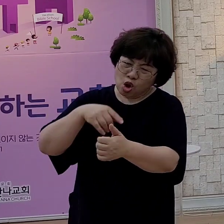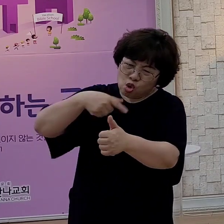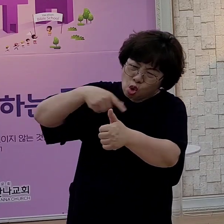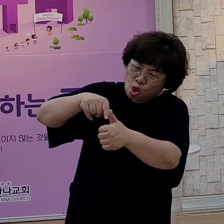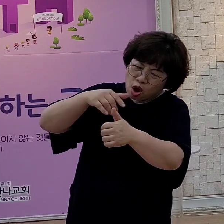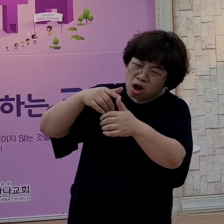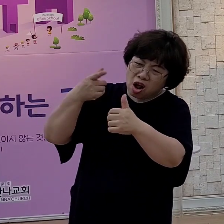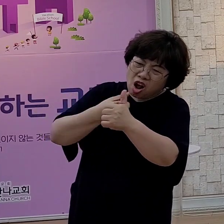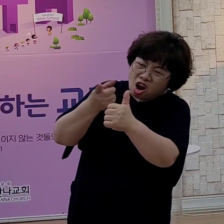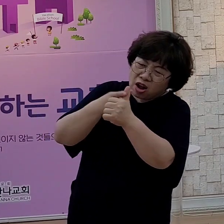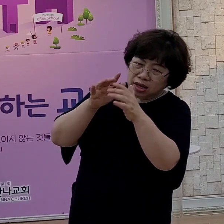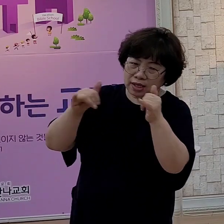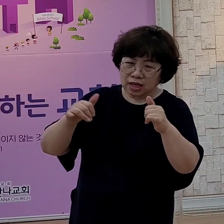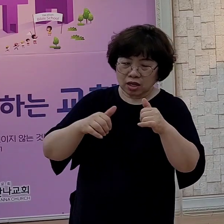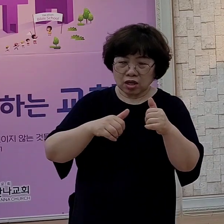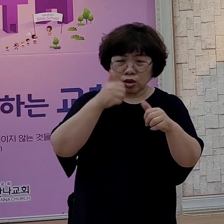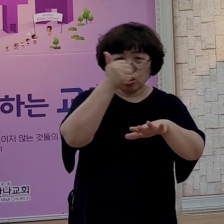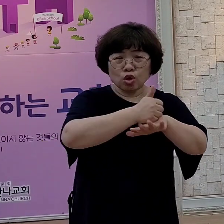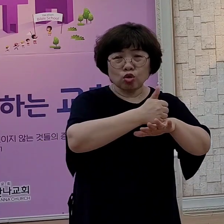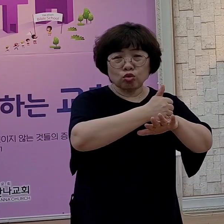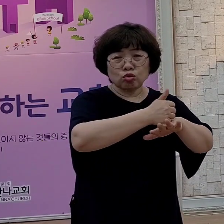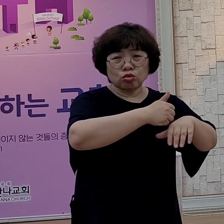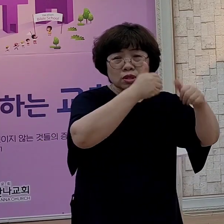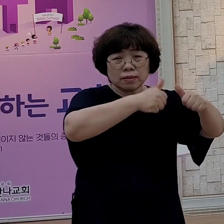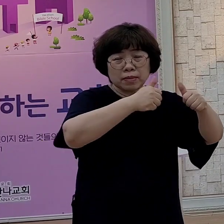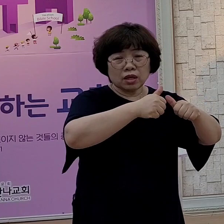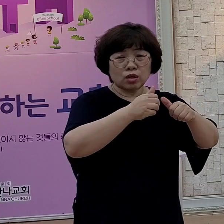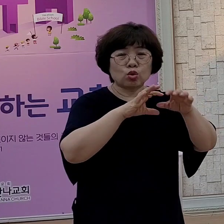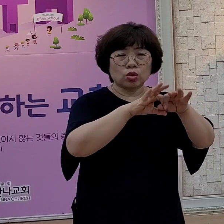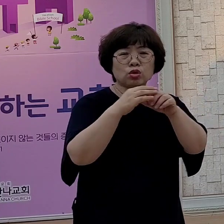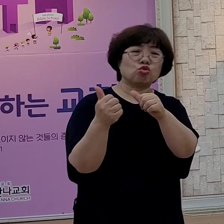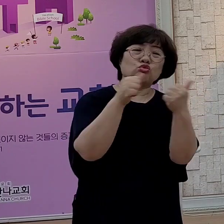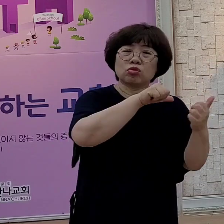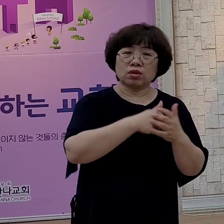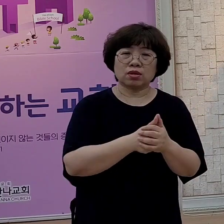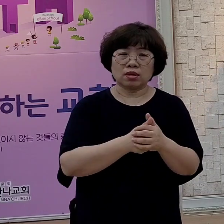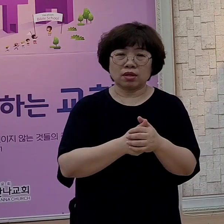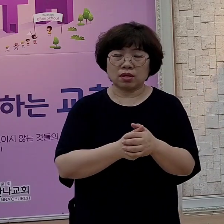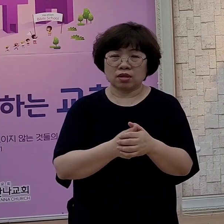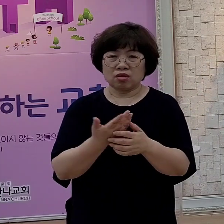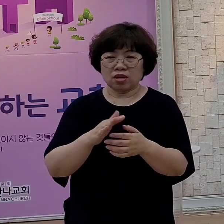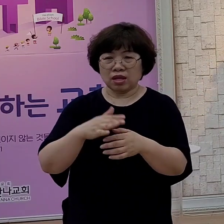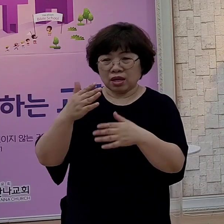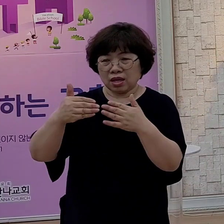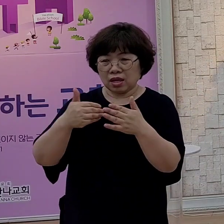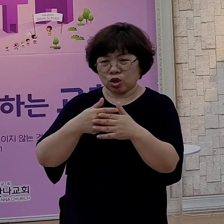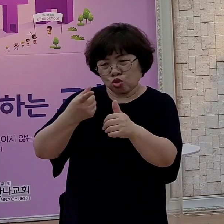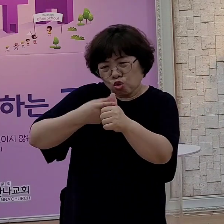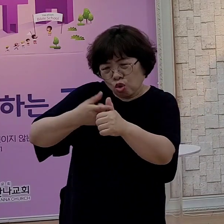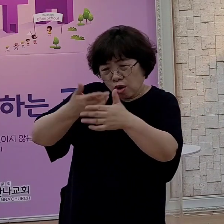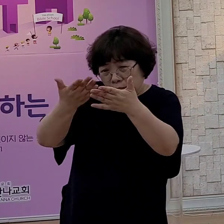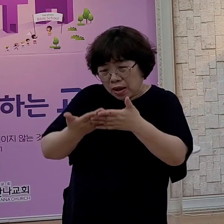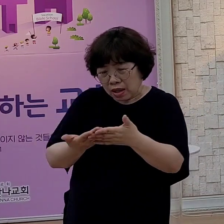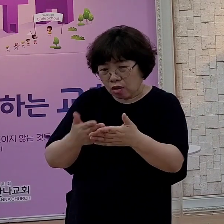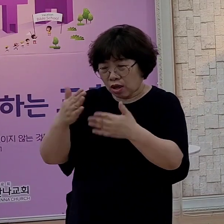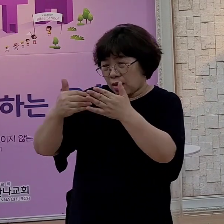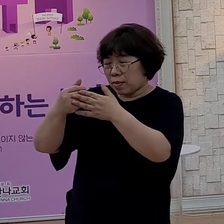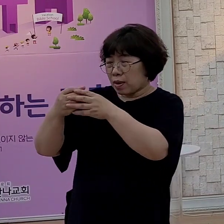죽음을 당했고 심판을 당했지만 조롱을 당하면서도 하나님을 버리지 않냐고 그 말씀 따라 배를